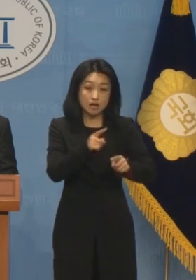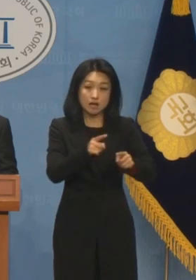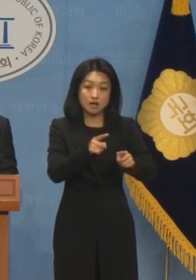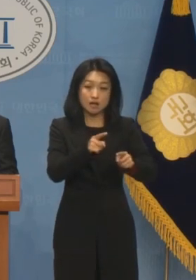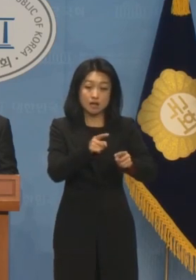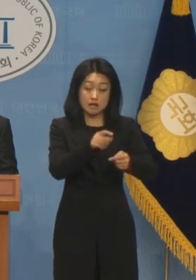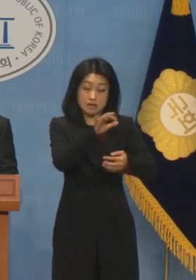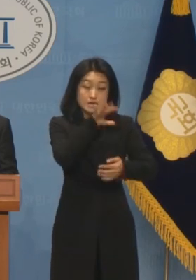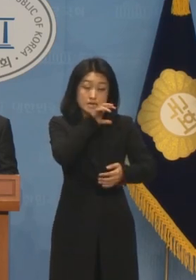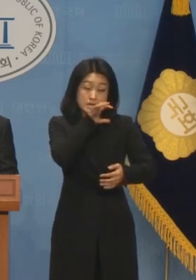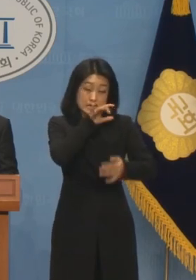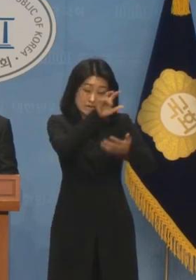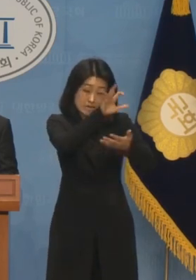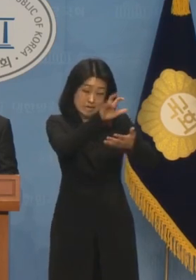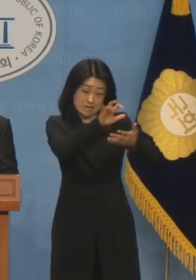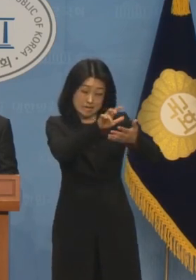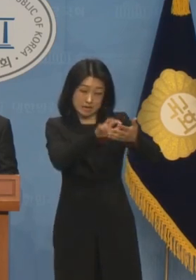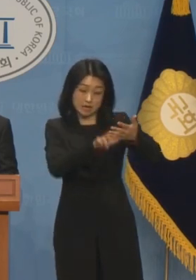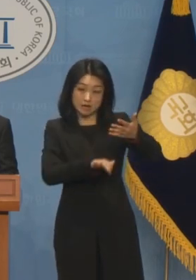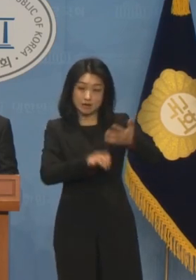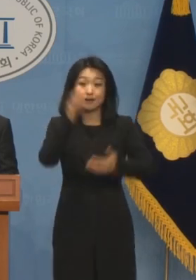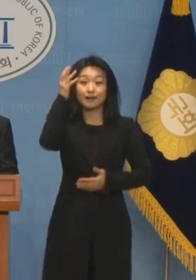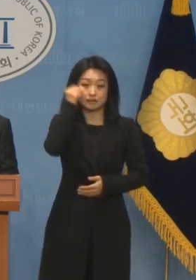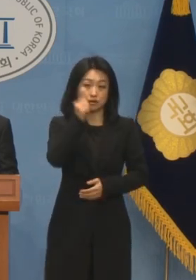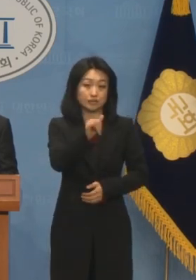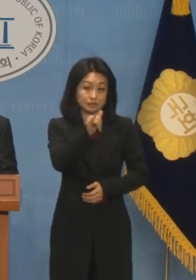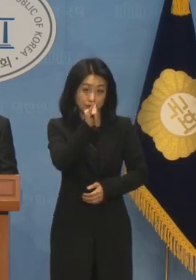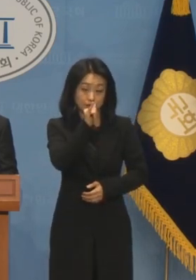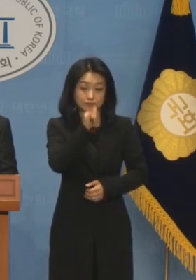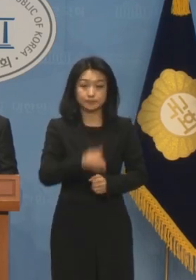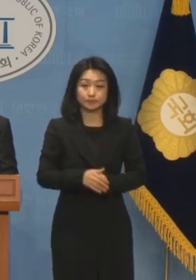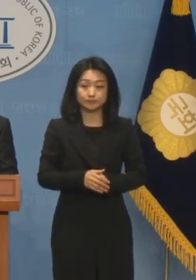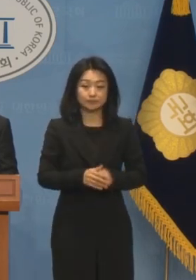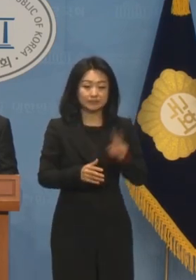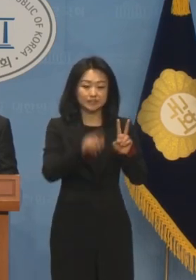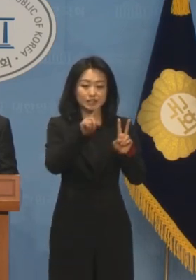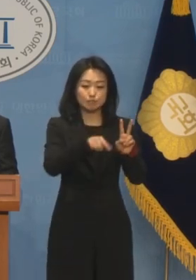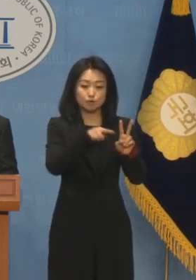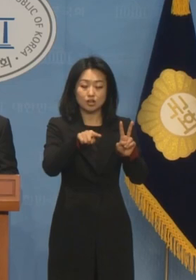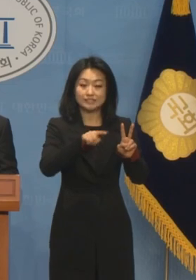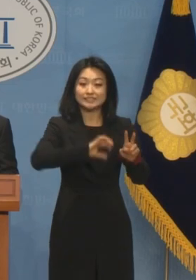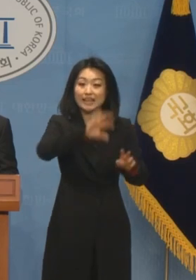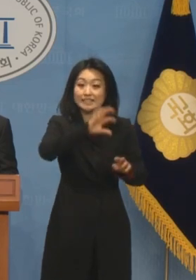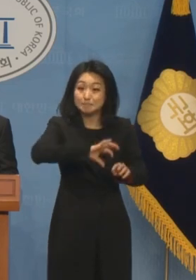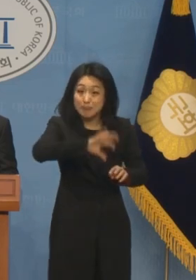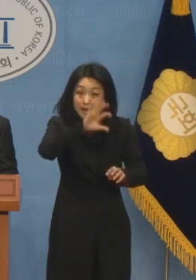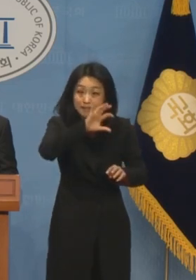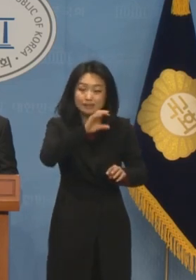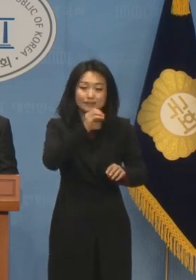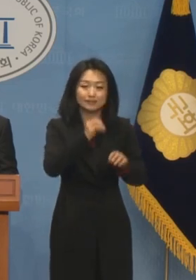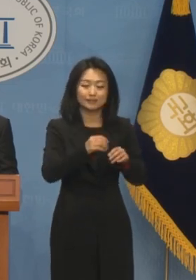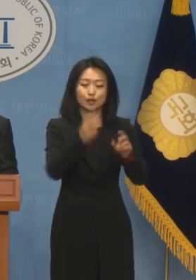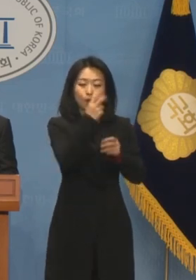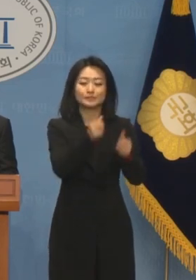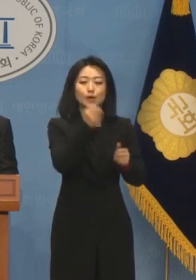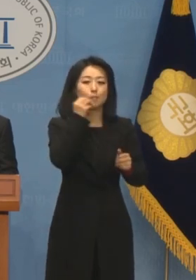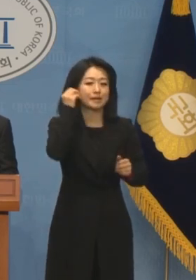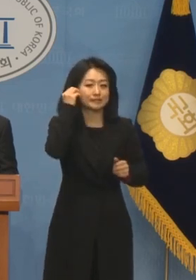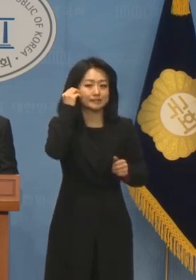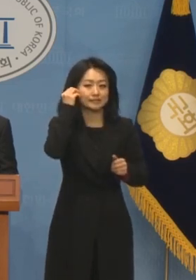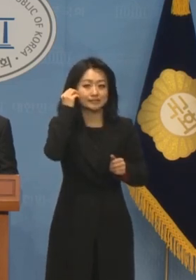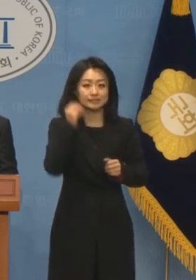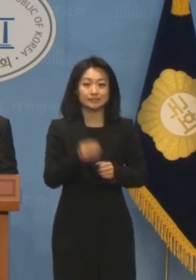집단적으로 반발했는지를 말이지요. 이프로스 게시판은 검사들의 커밍아웃과